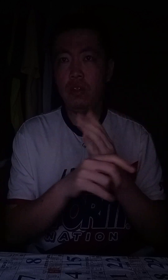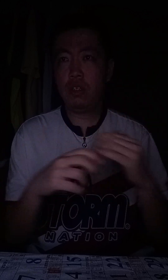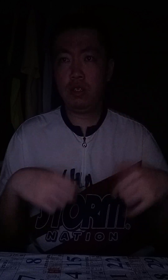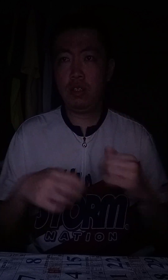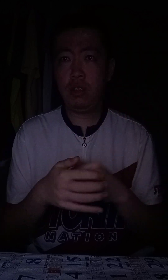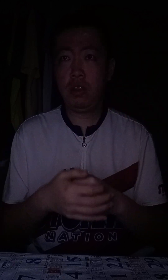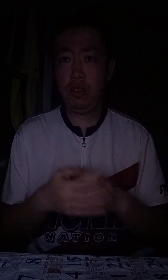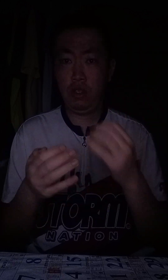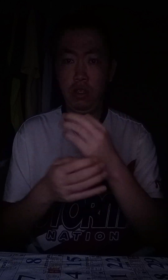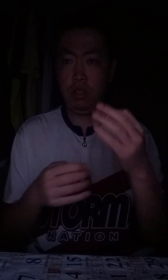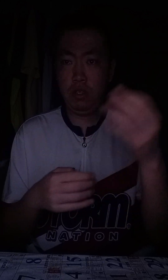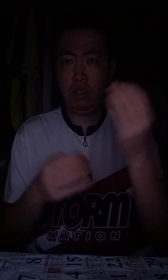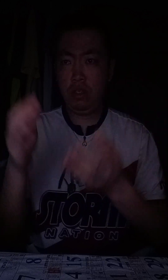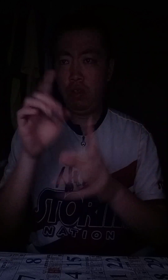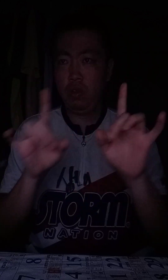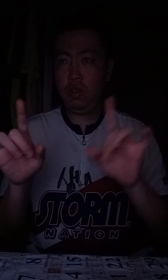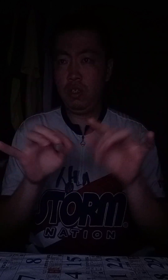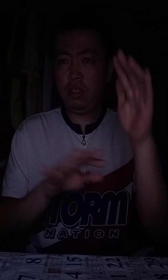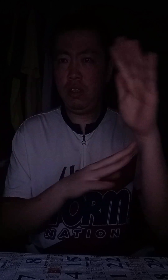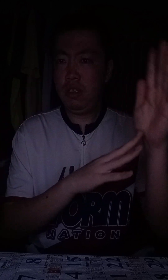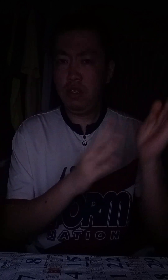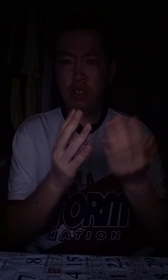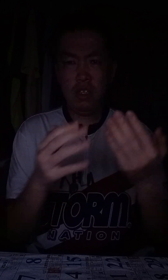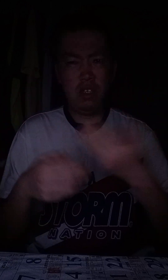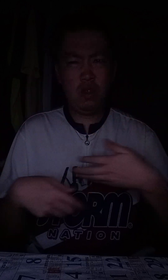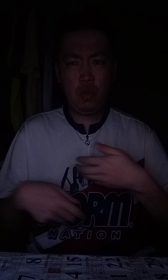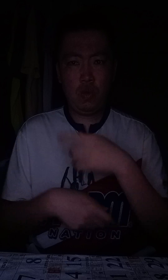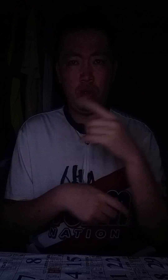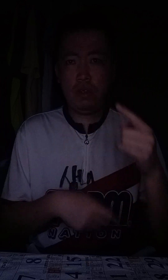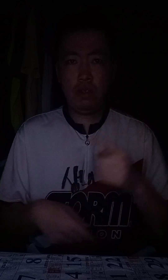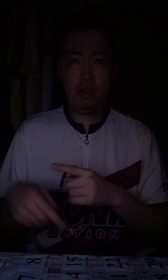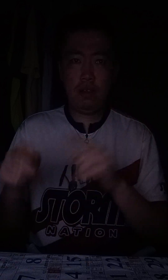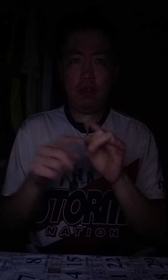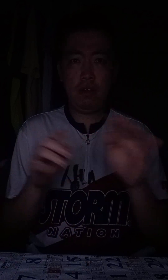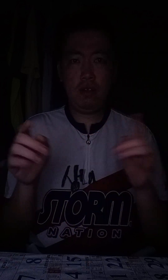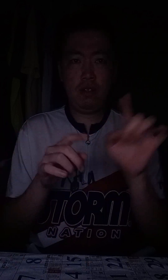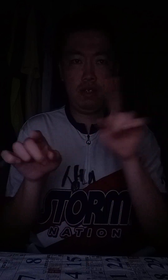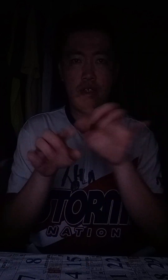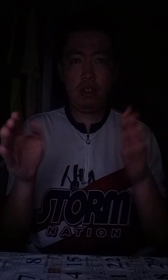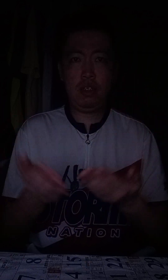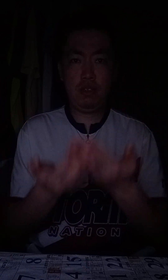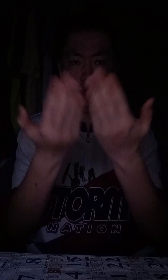면했지만 자칫 대형 사고로 이어질 뻔한 아찔한 순간이었습니다. 김상진 기자가 보도합니다.